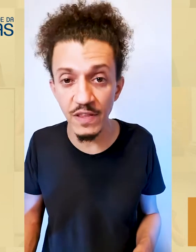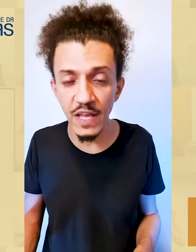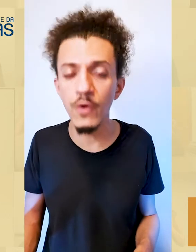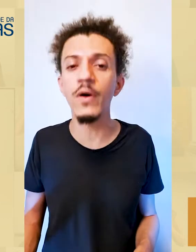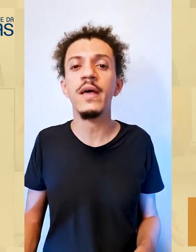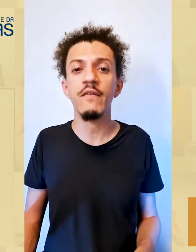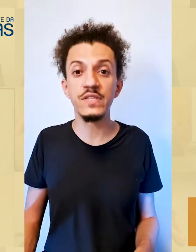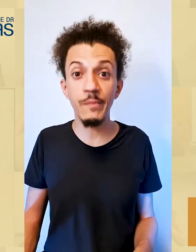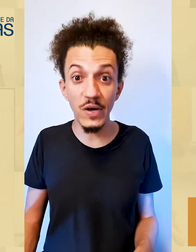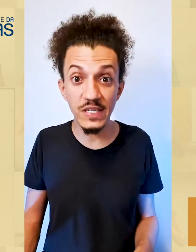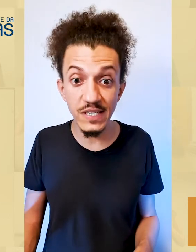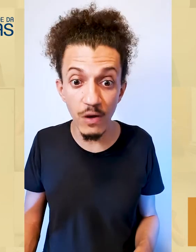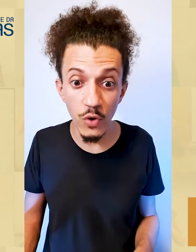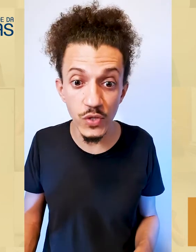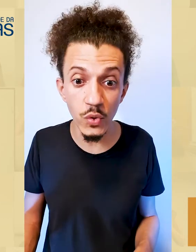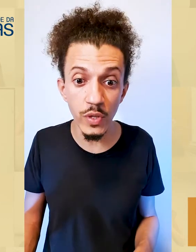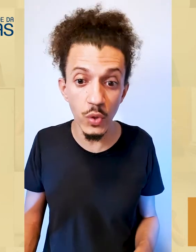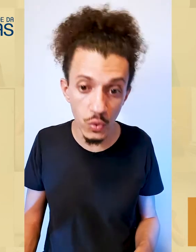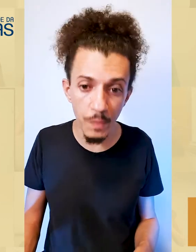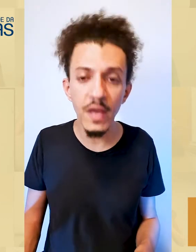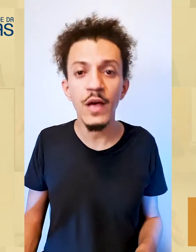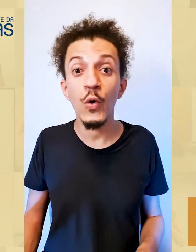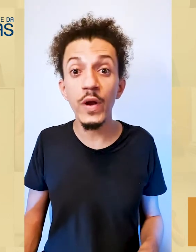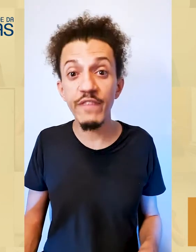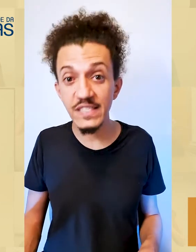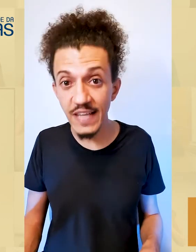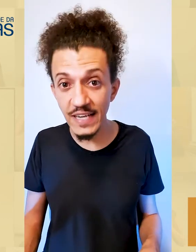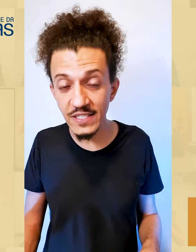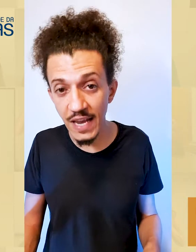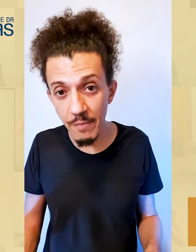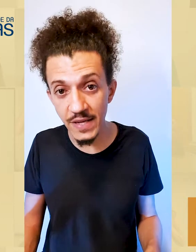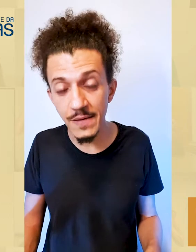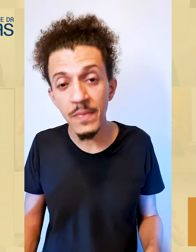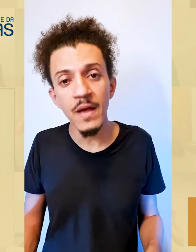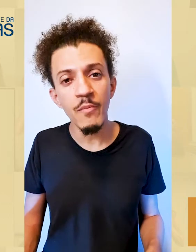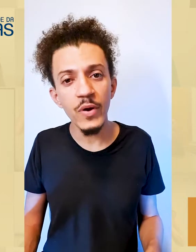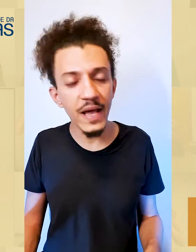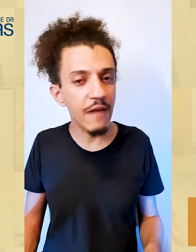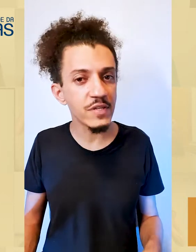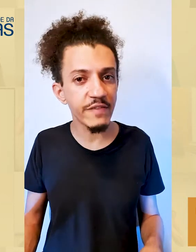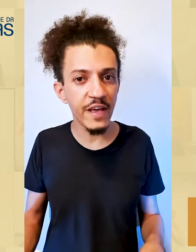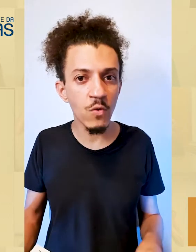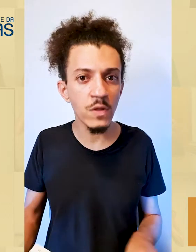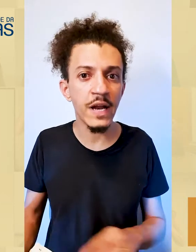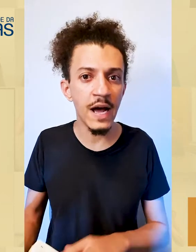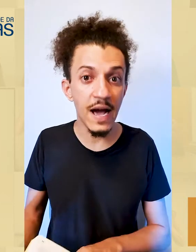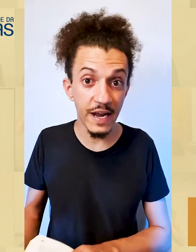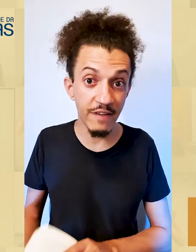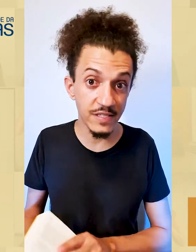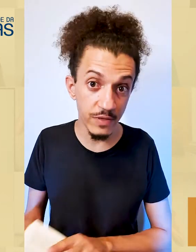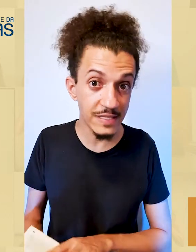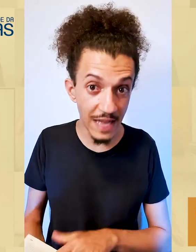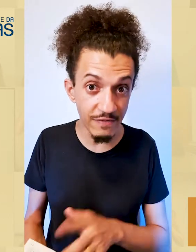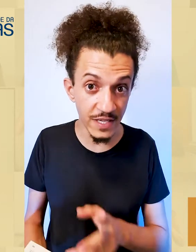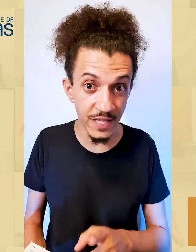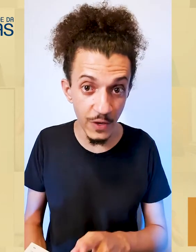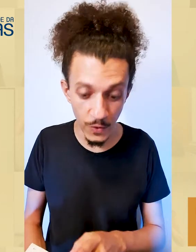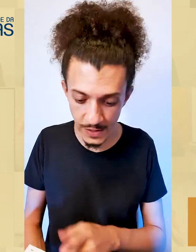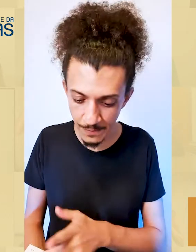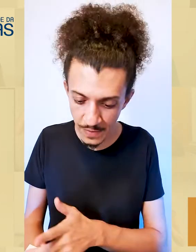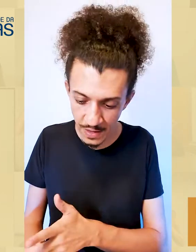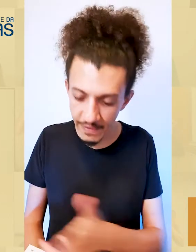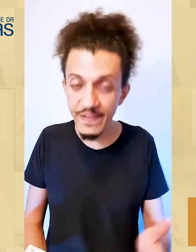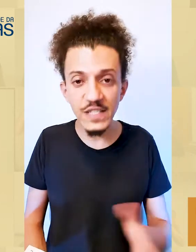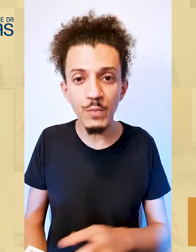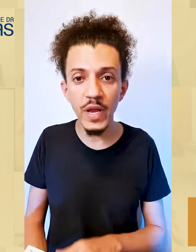live anterior, você pode acessar o nosso YouTube, Universidade da Libras, porque lá você vai encontrar a gravação das lives